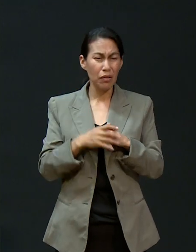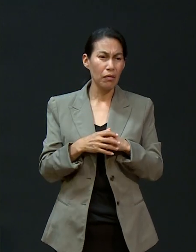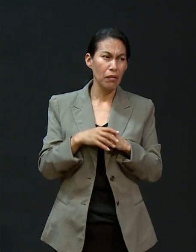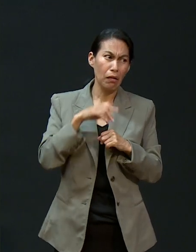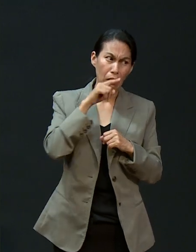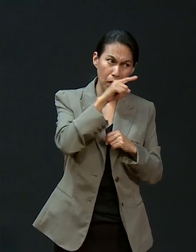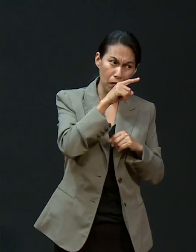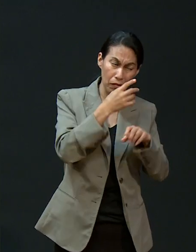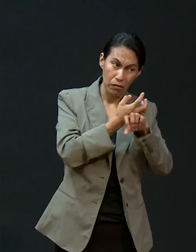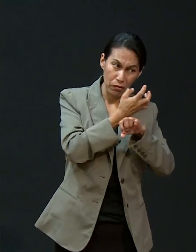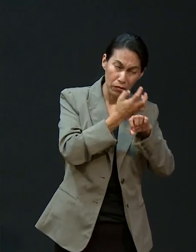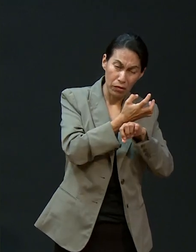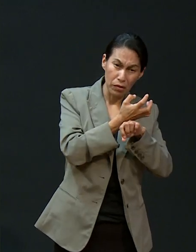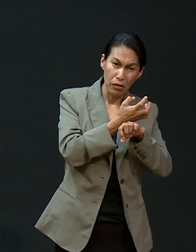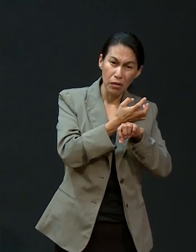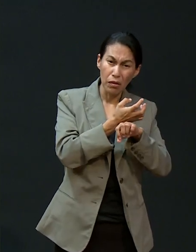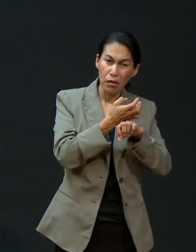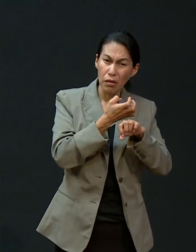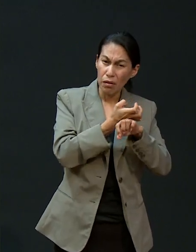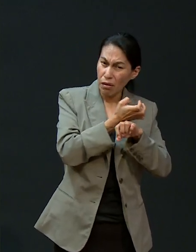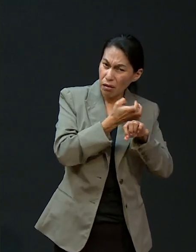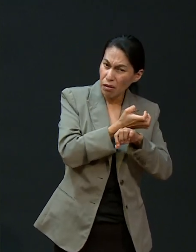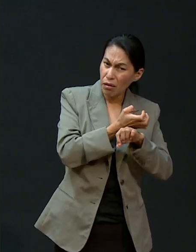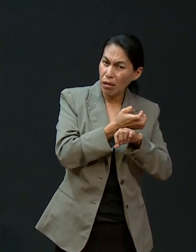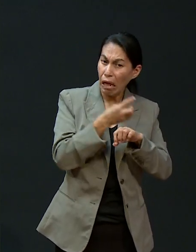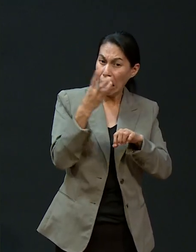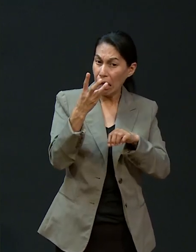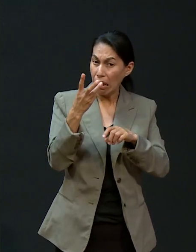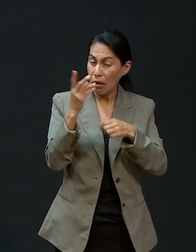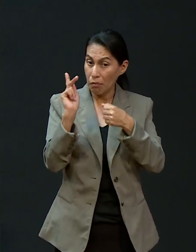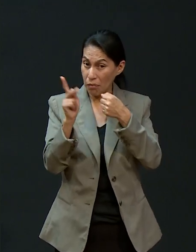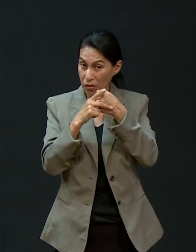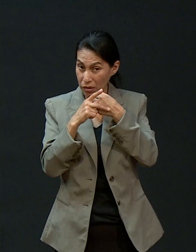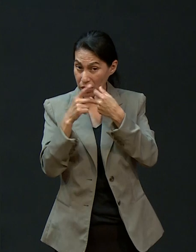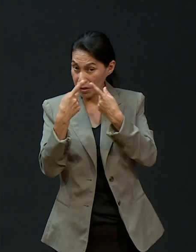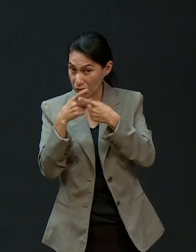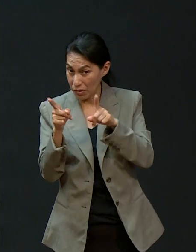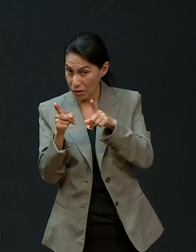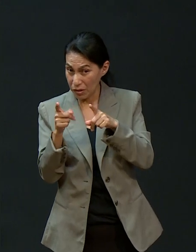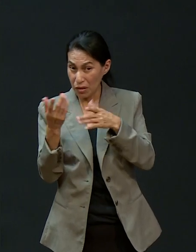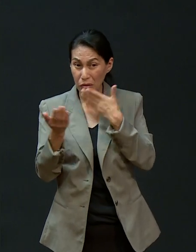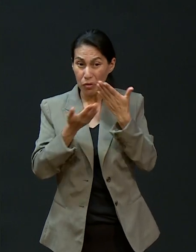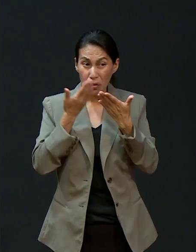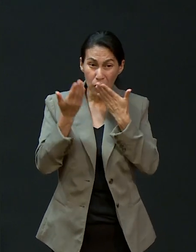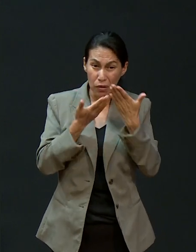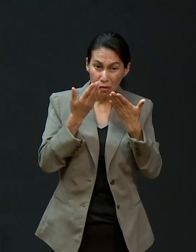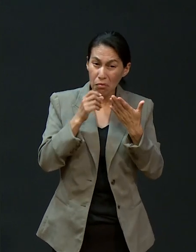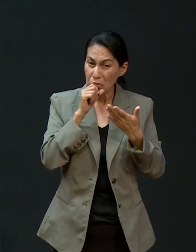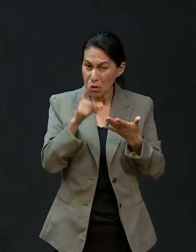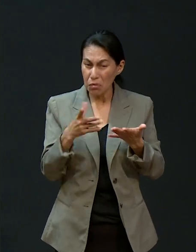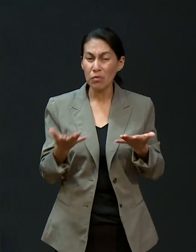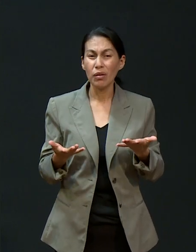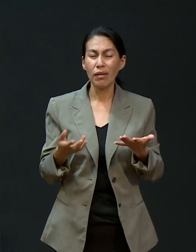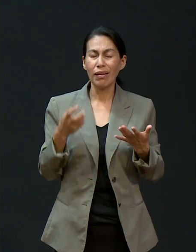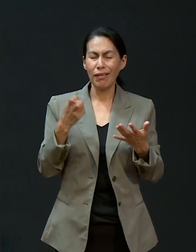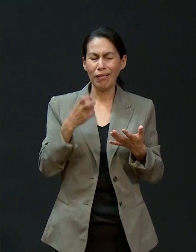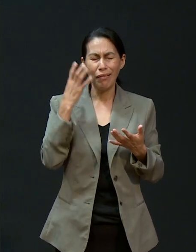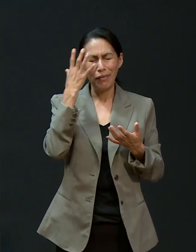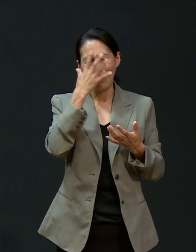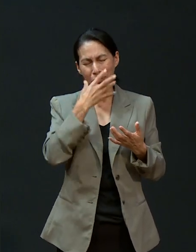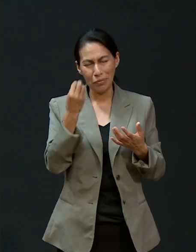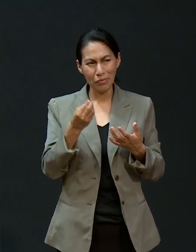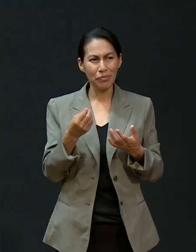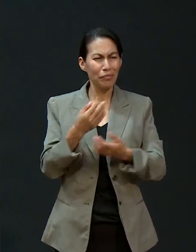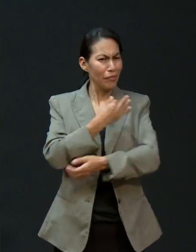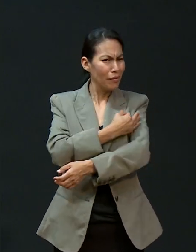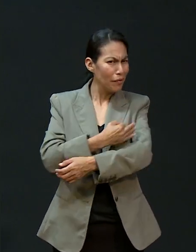estaba ahí con ellos también. pensaba, tres países diferentes, están estudiando la misma cosa que es la iglesia.